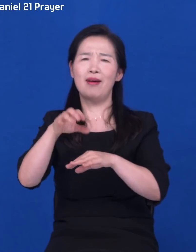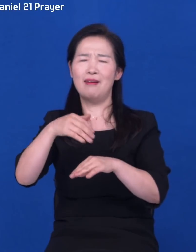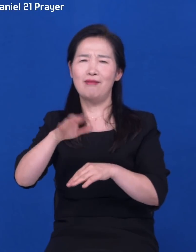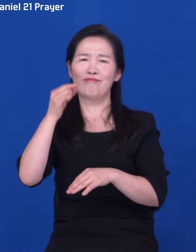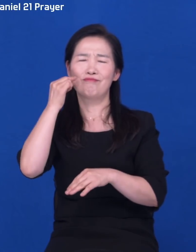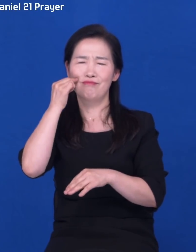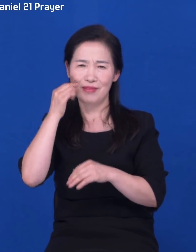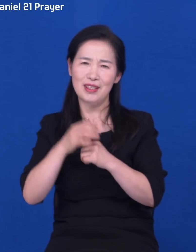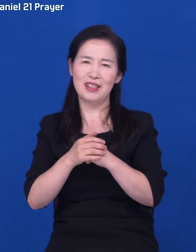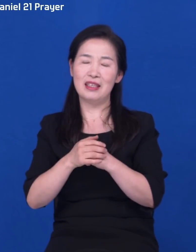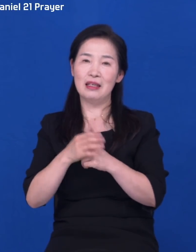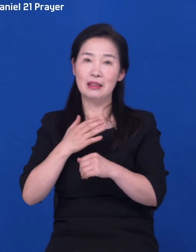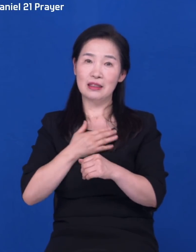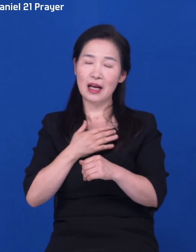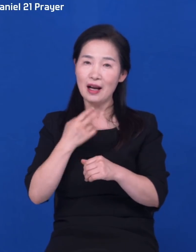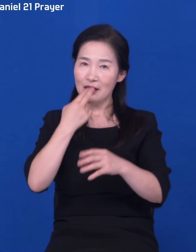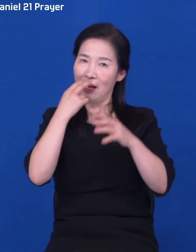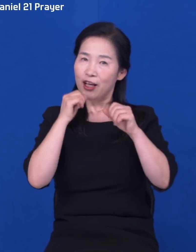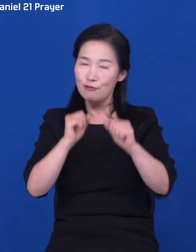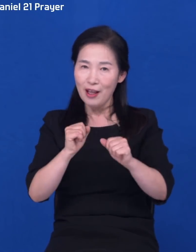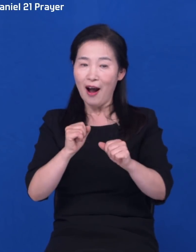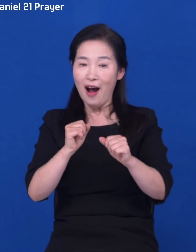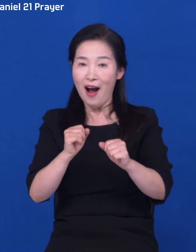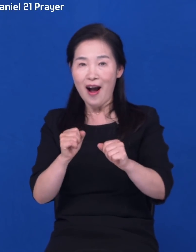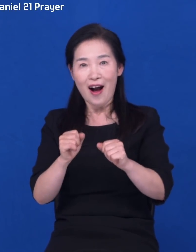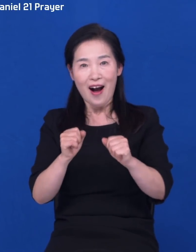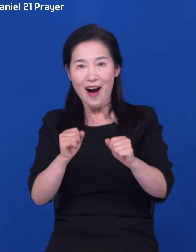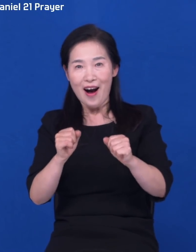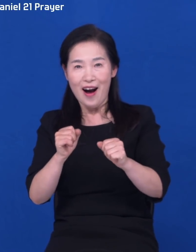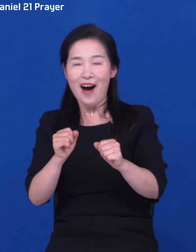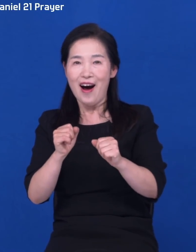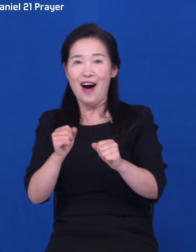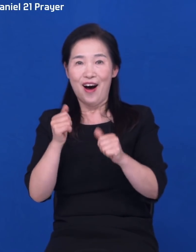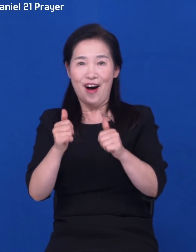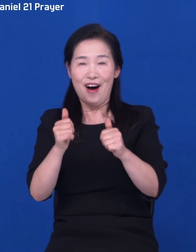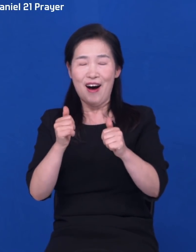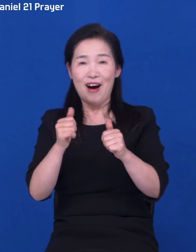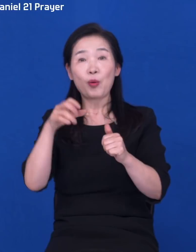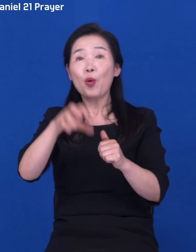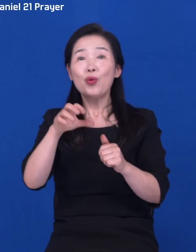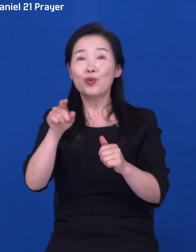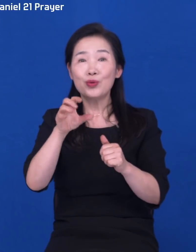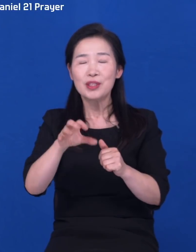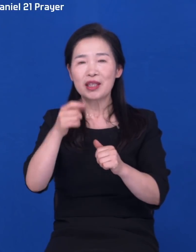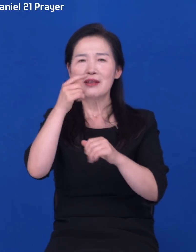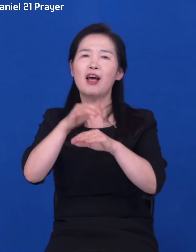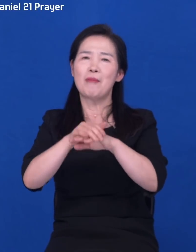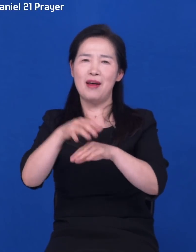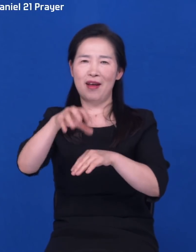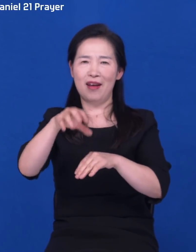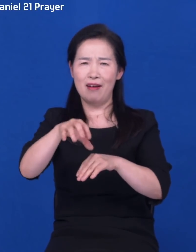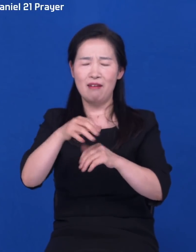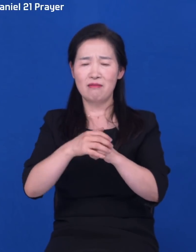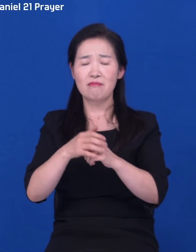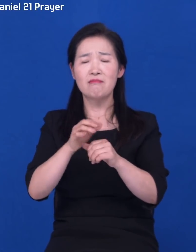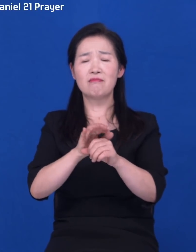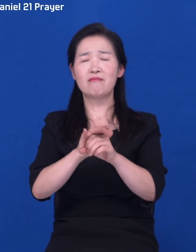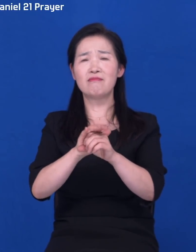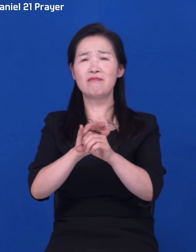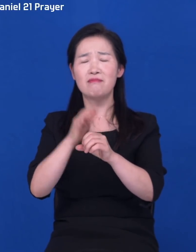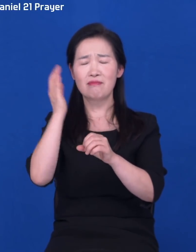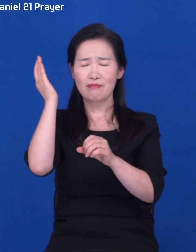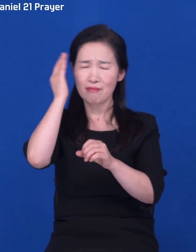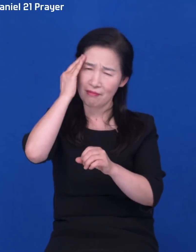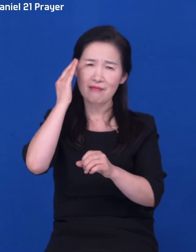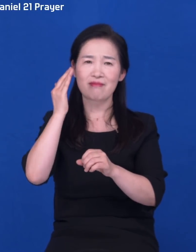항상 살아있다고 느끼는 가장 최적의 장소가 예배당이었는데 코로나가 그걸 못 가게 하더라고요. 오늘